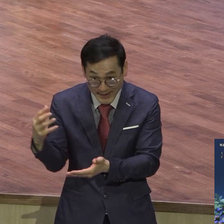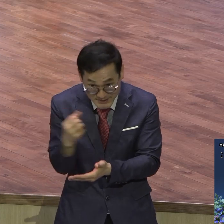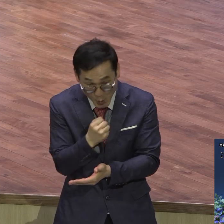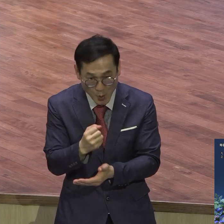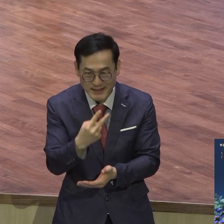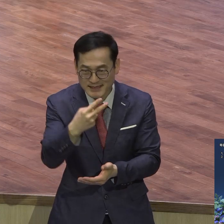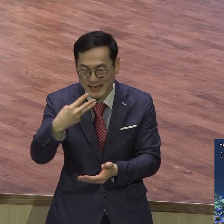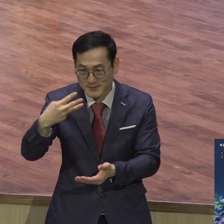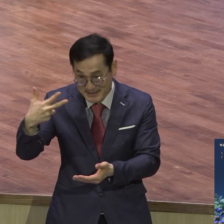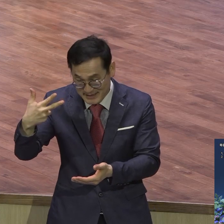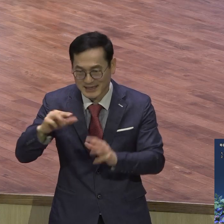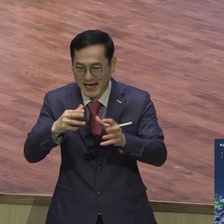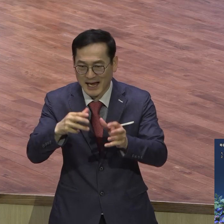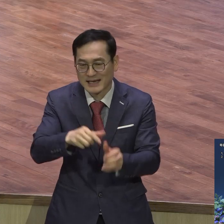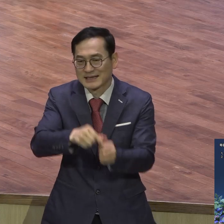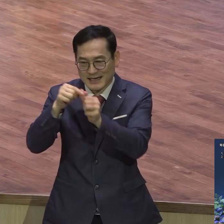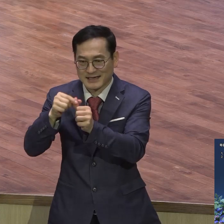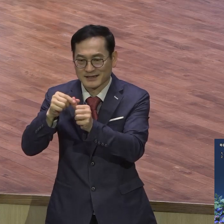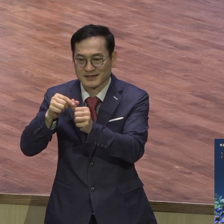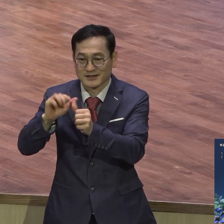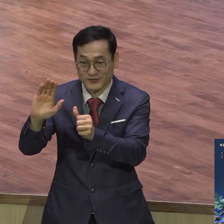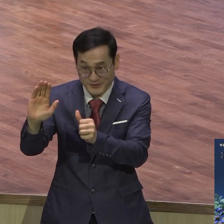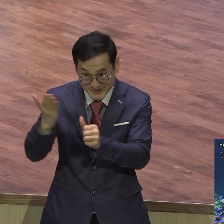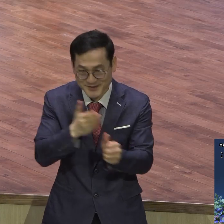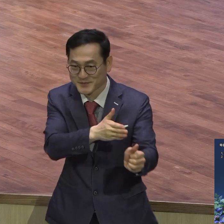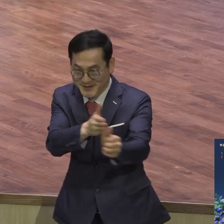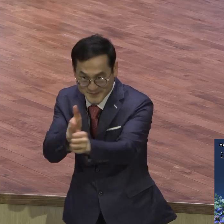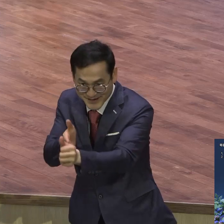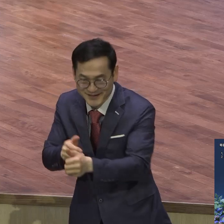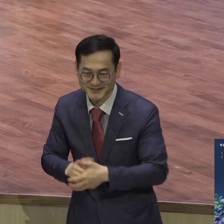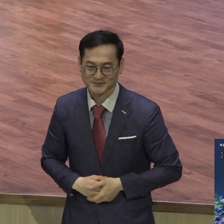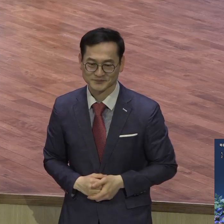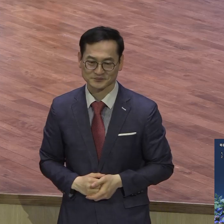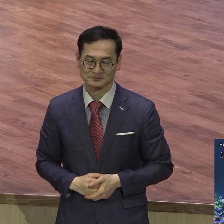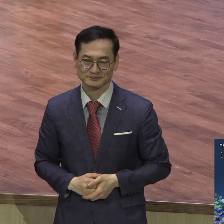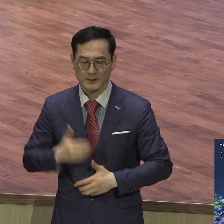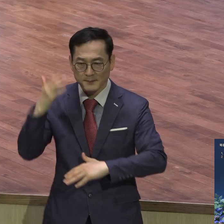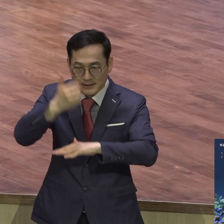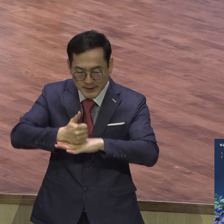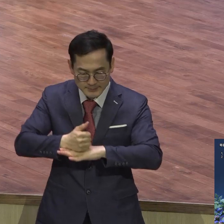이삼체나 살이는 이사체자 되시기를 제물로 축복합니다. 결론입니다.